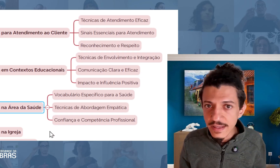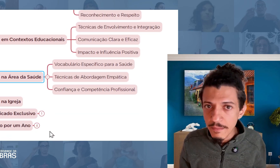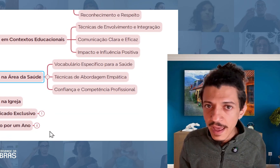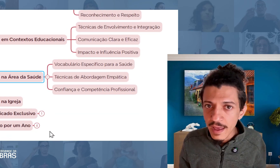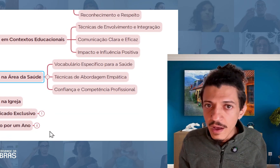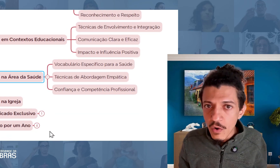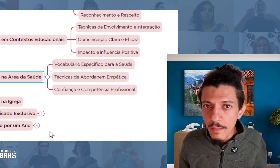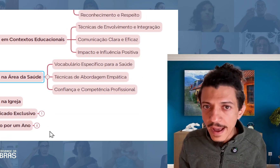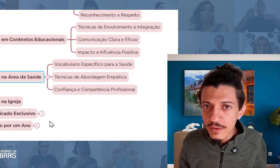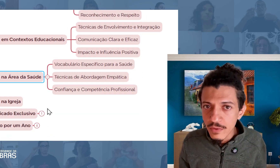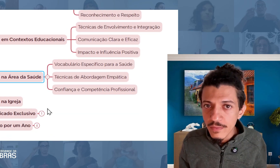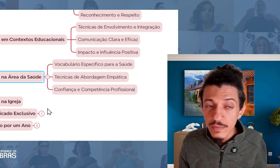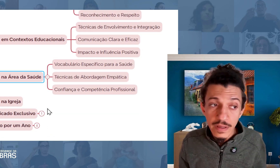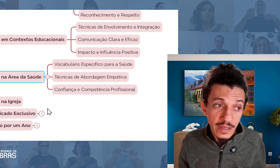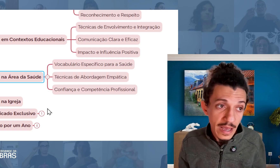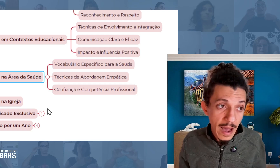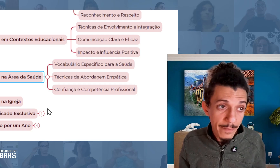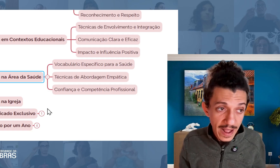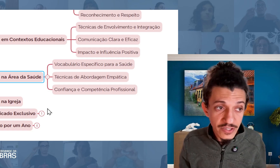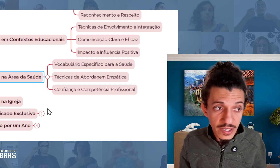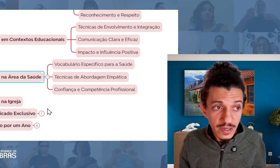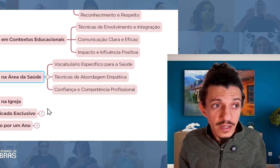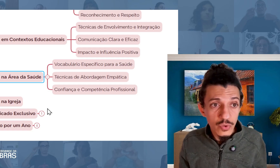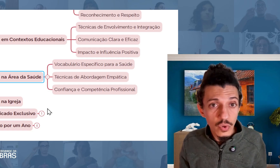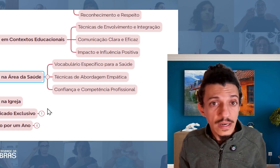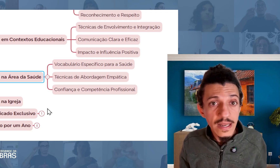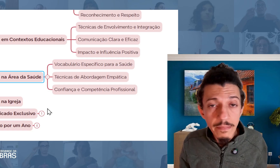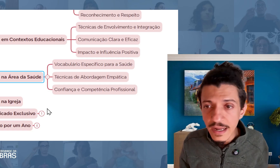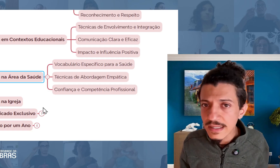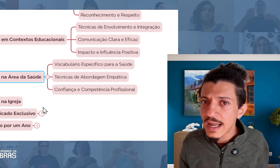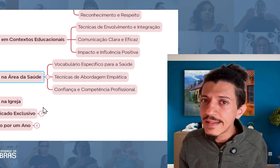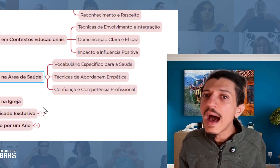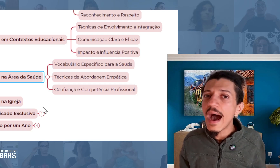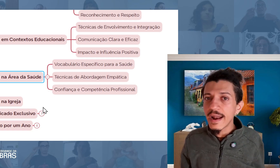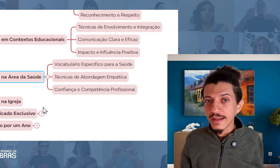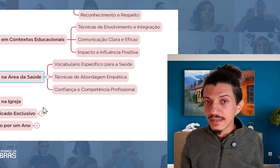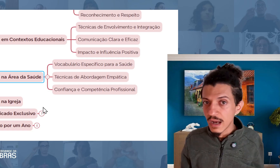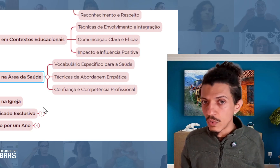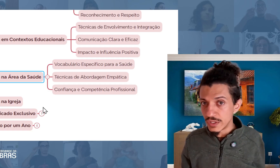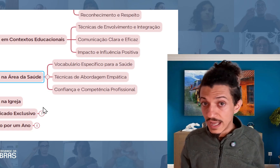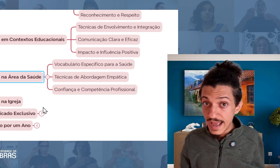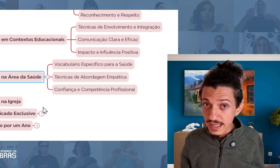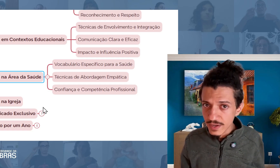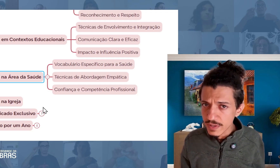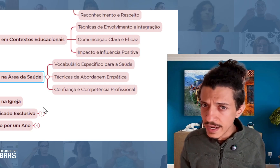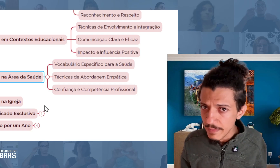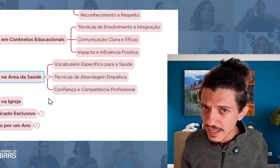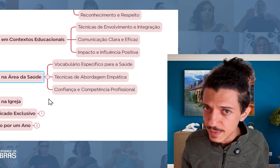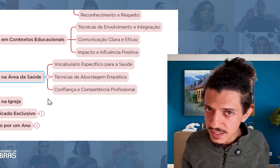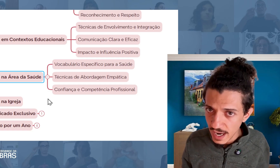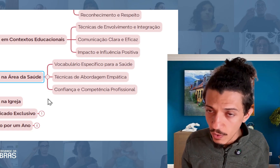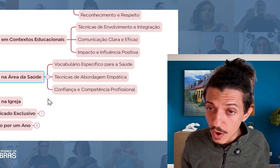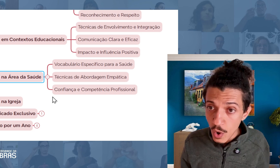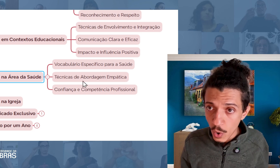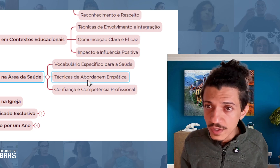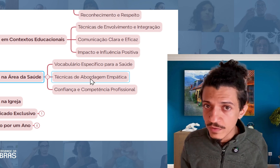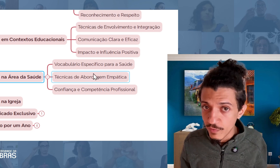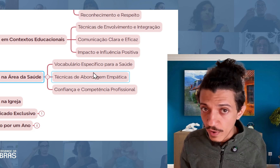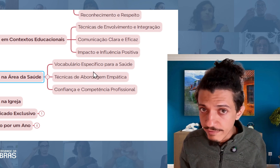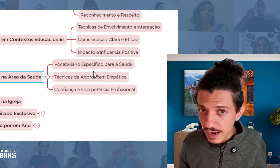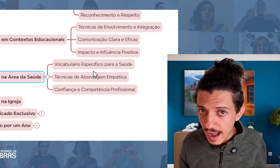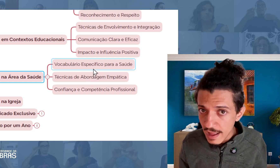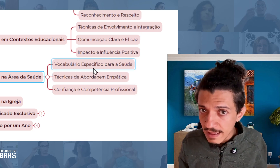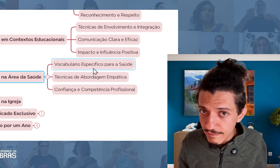ter também o método e a prática do Libras na área da saúde. Esse é um treinamento especial onde